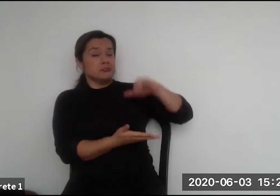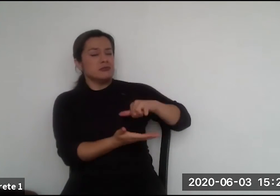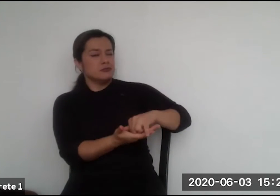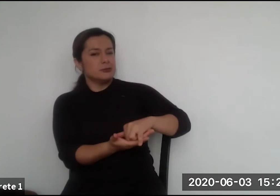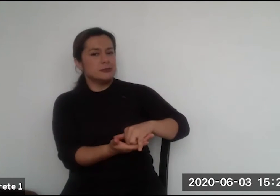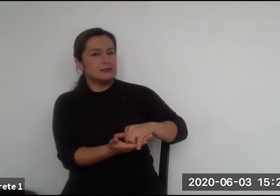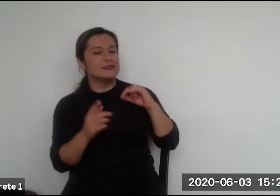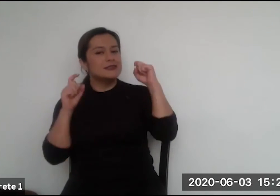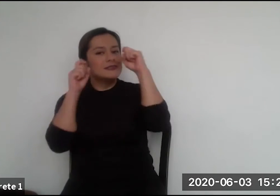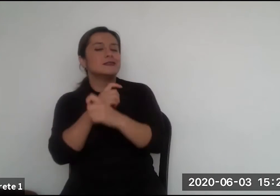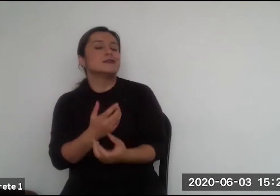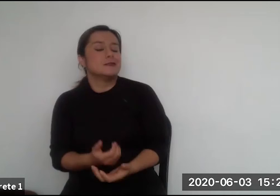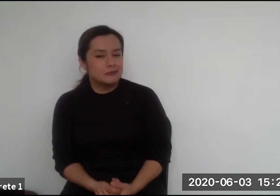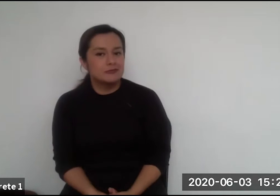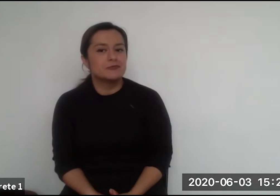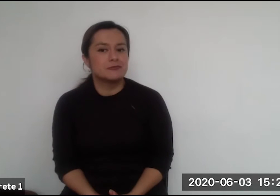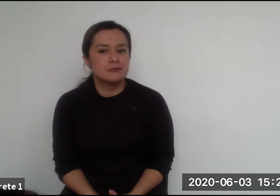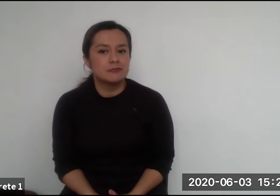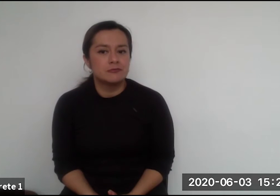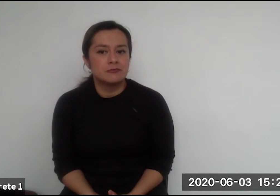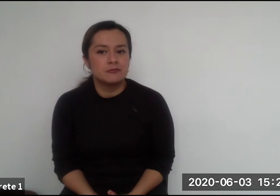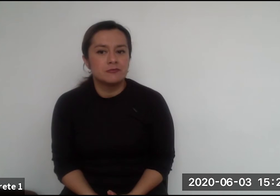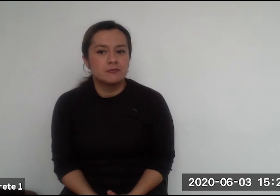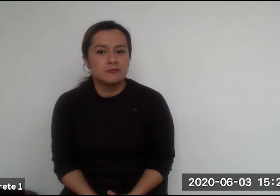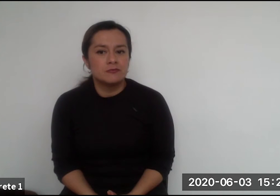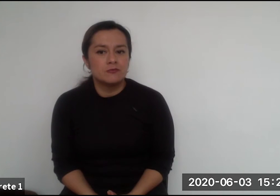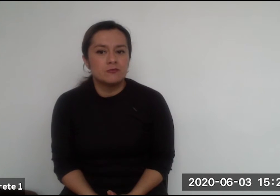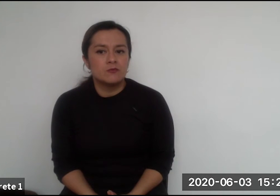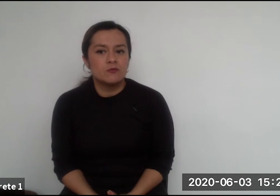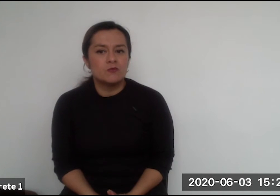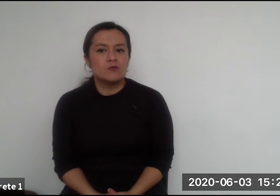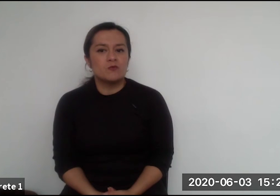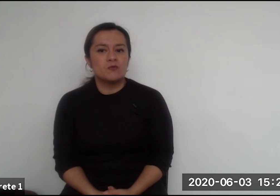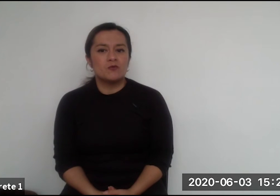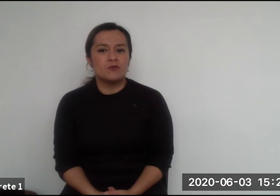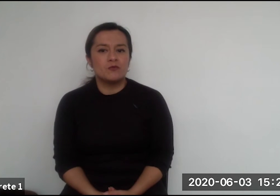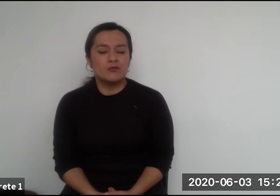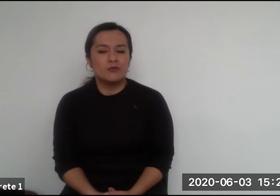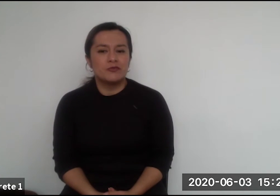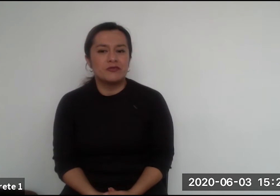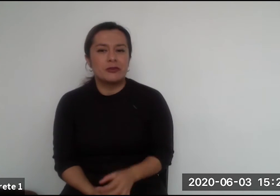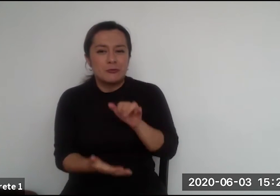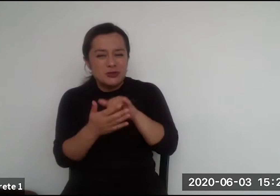uma das primeiras coisas é que eu tenho, confesso para vocês, que eu tenho tido